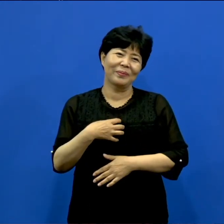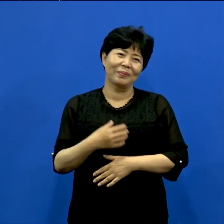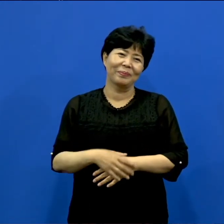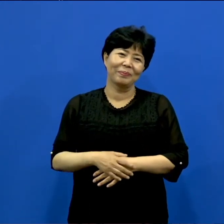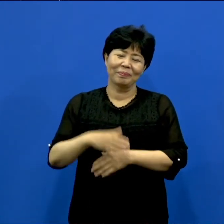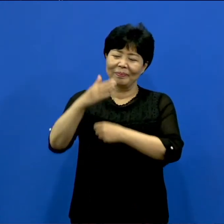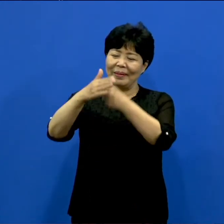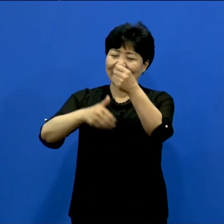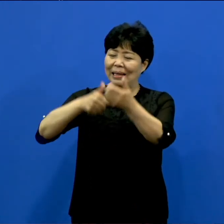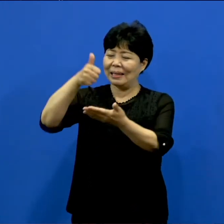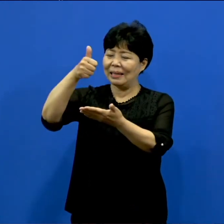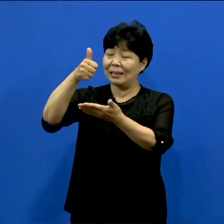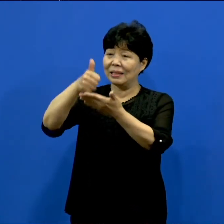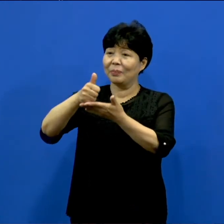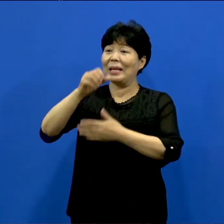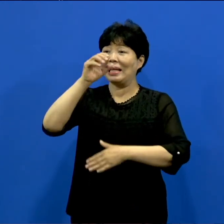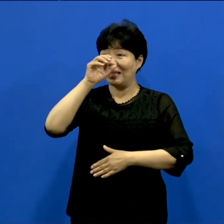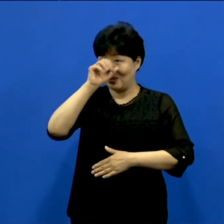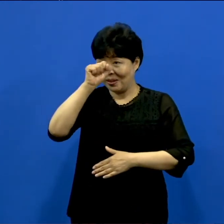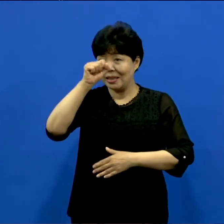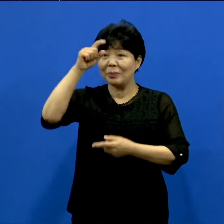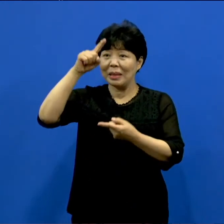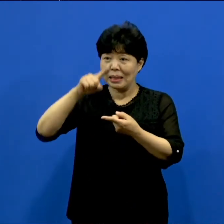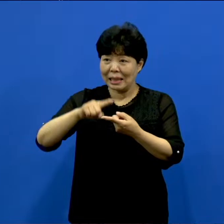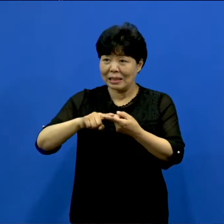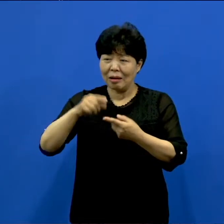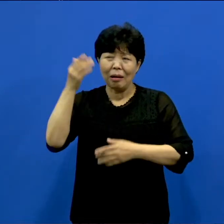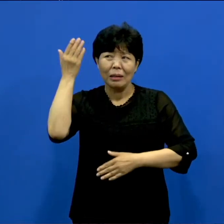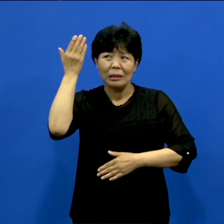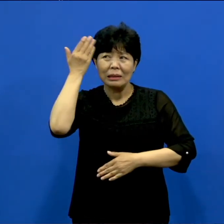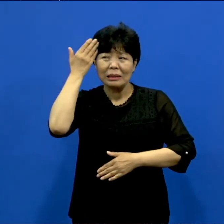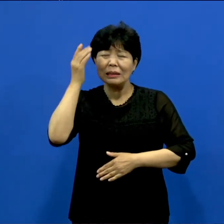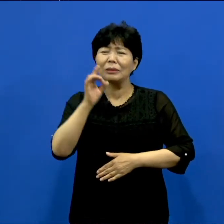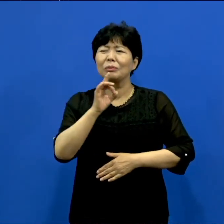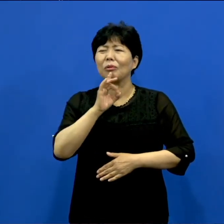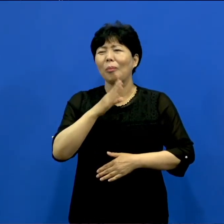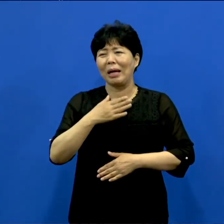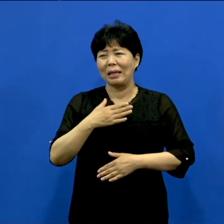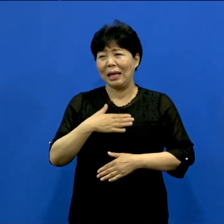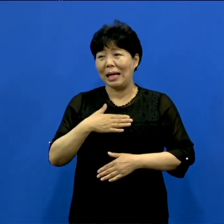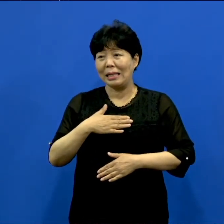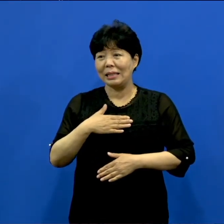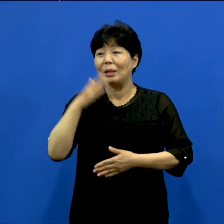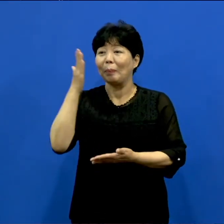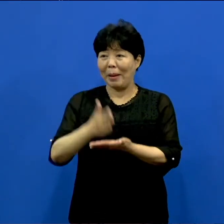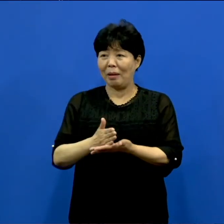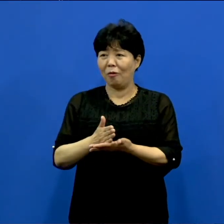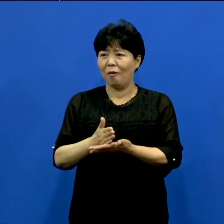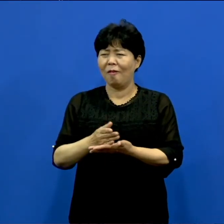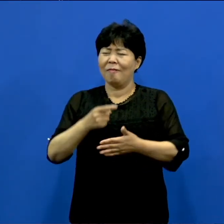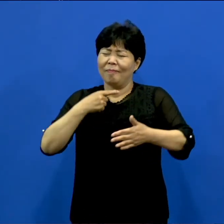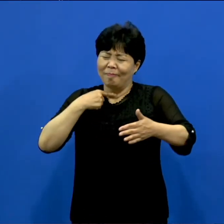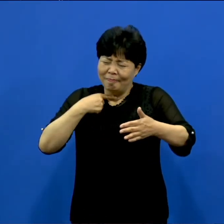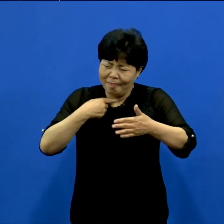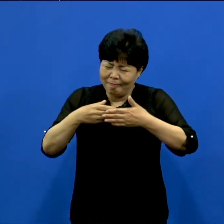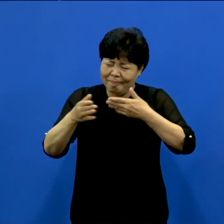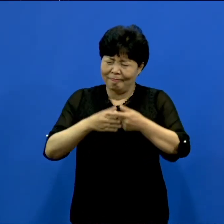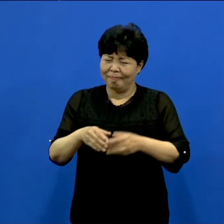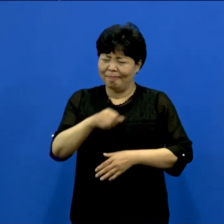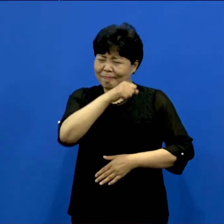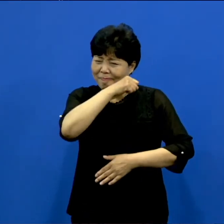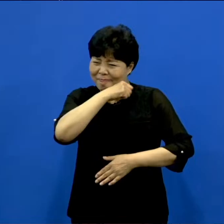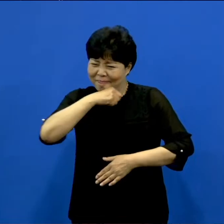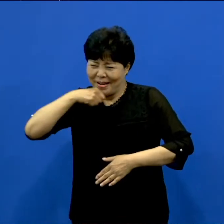하나님의 선하심을 다는 걸 머리로만 아는 것으로는 아쉬움이 있다는 거. 맛을 보아야 된다. 맛을 어떻게, 진짜 맛을 보아야 된다는 거.